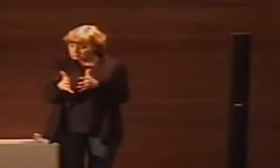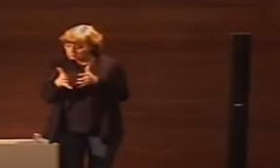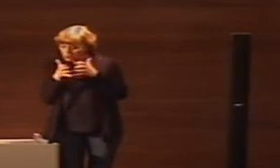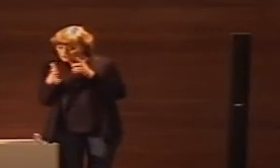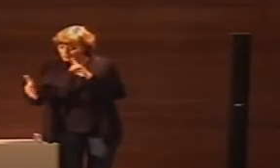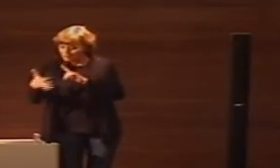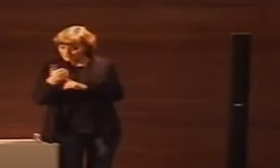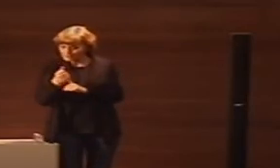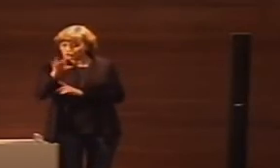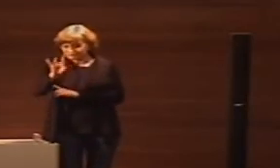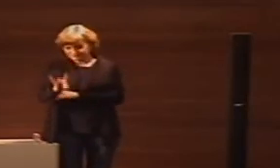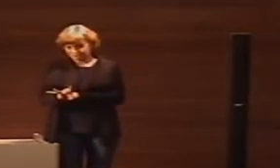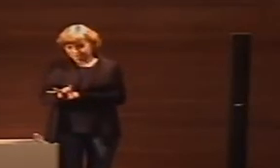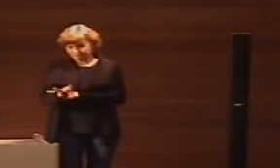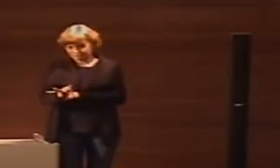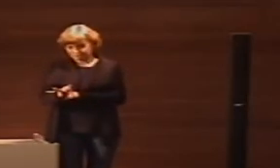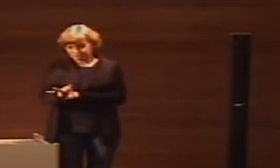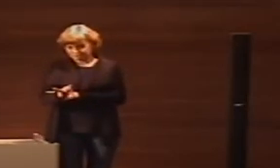a los resultados con quinto contenedor.